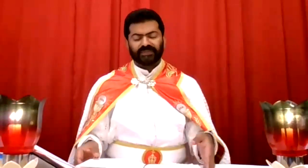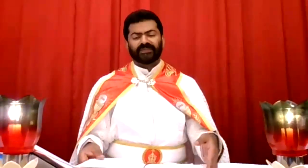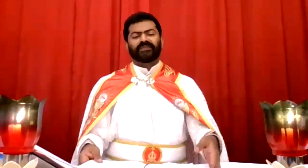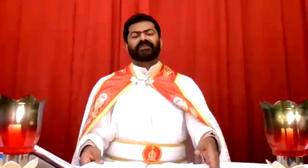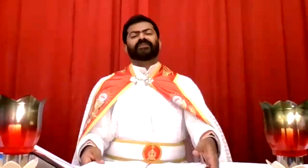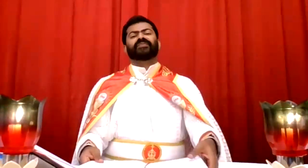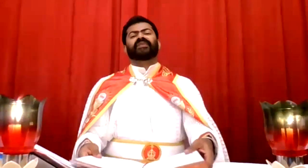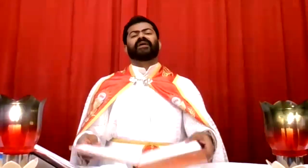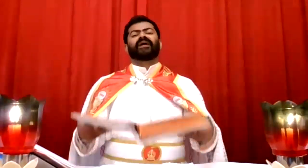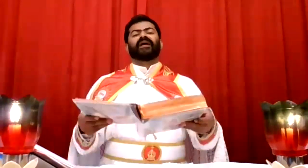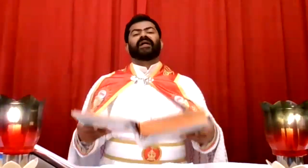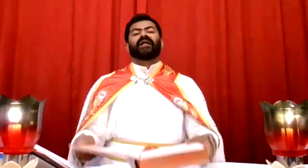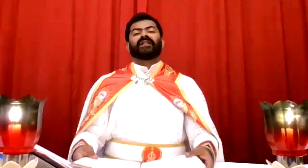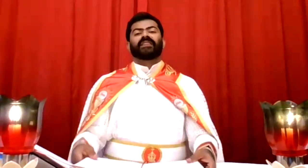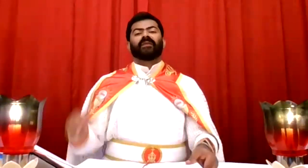സുവിശേഷം.